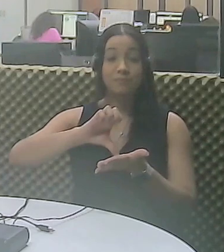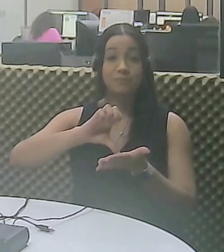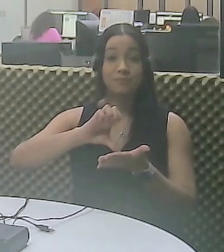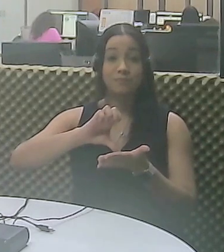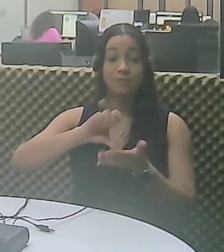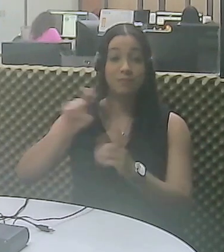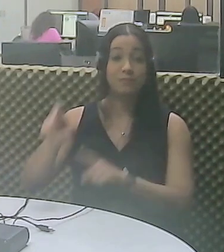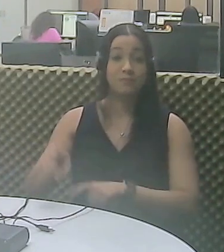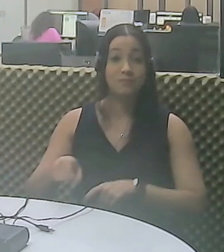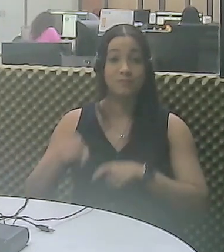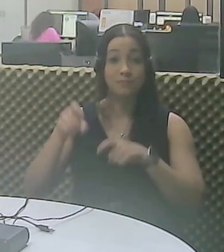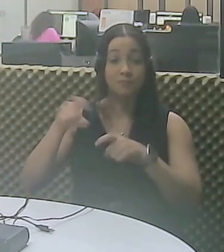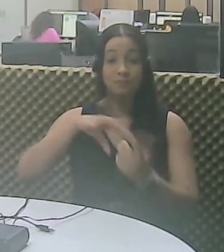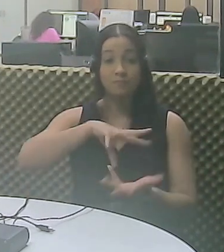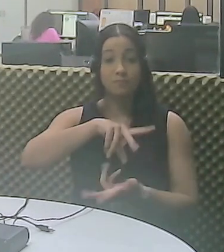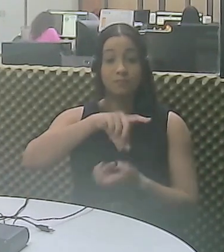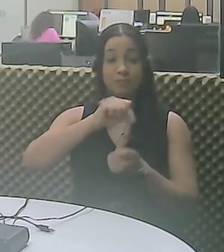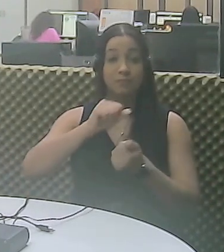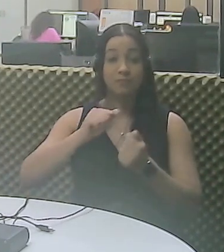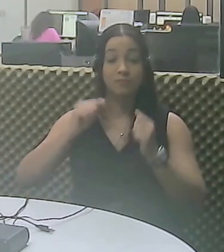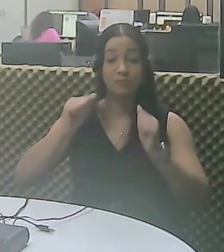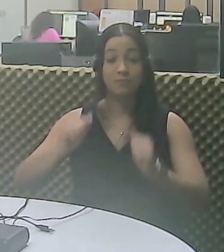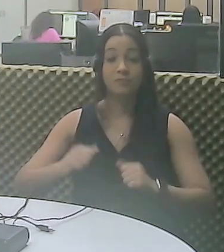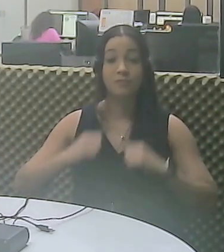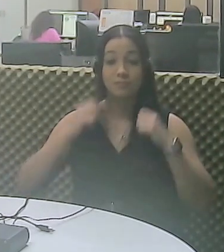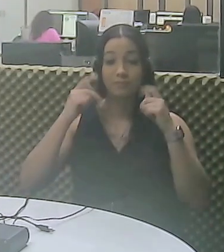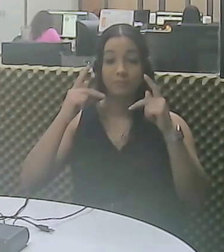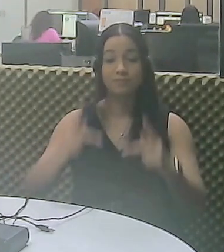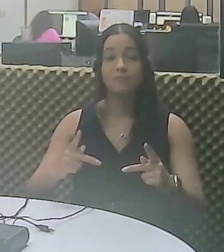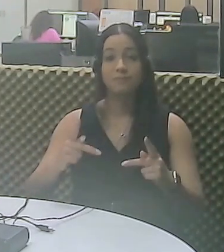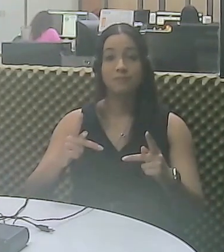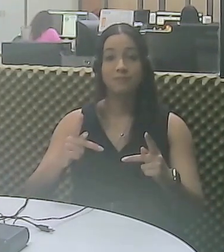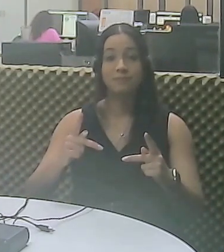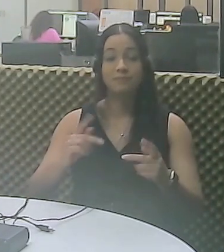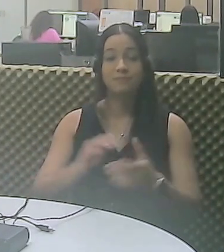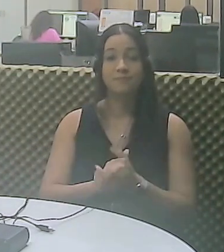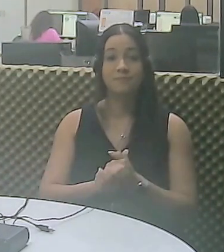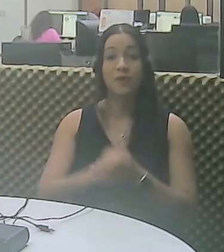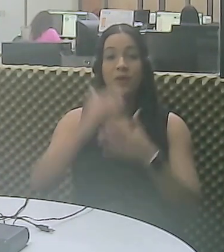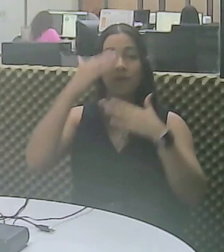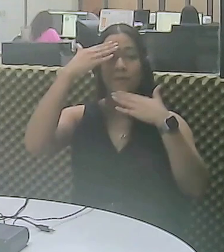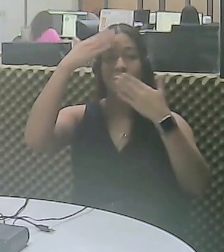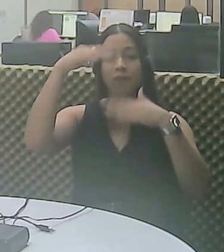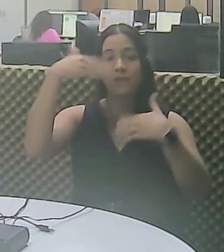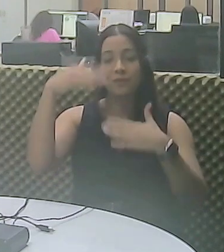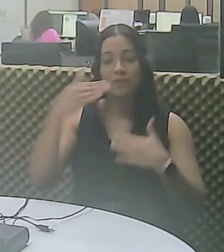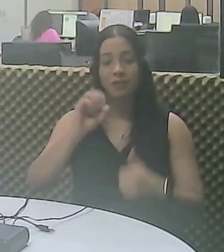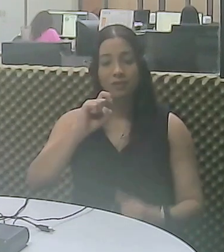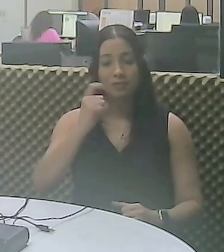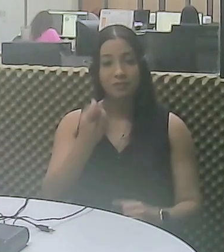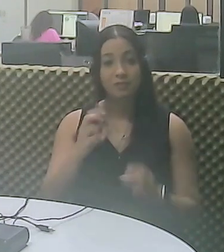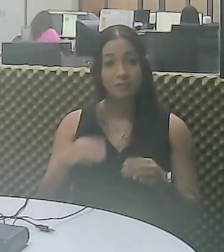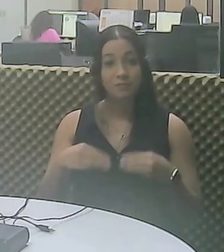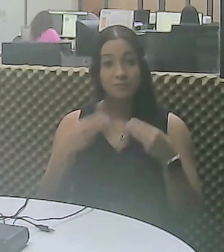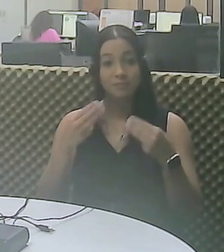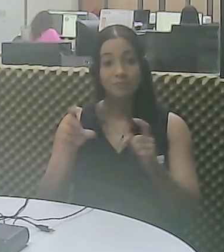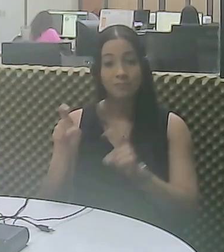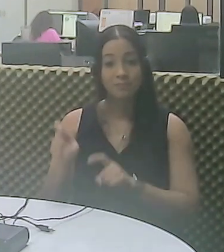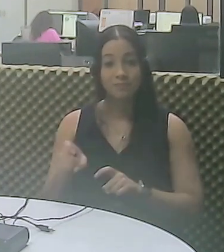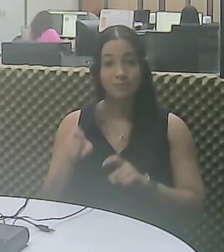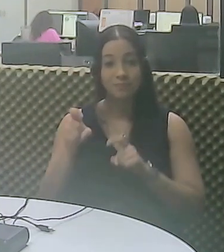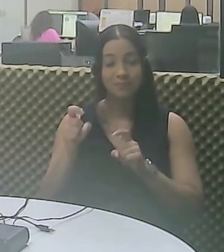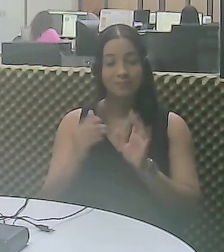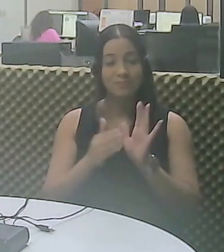do Brasil em Uberlândia, de ministro Alisson Paulinelli. Além de homenagear o ex-ministro da Agricultura,